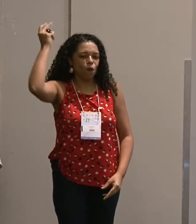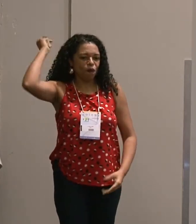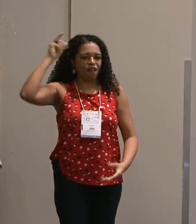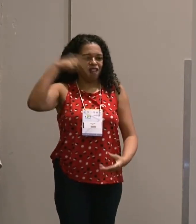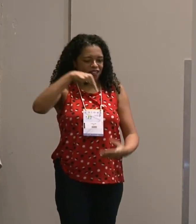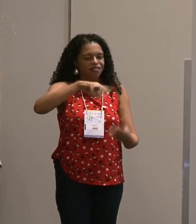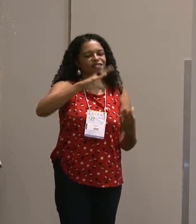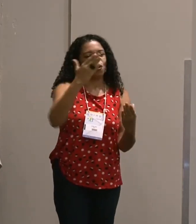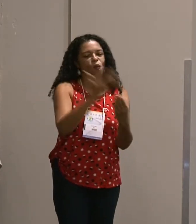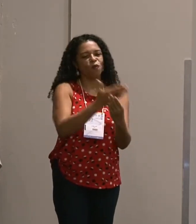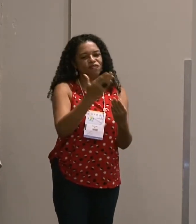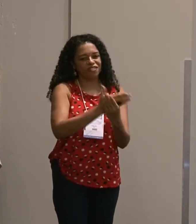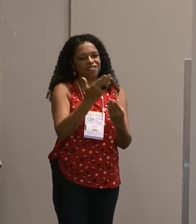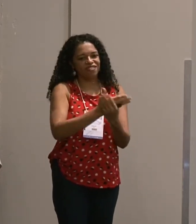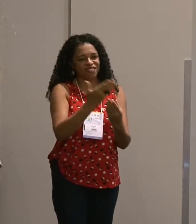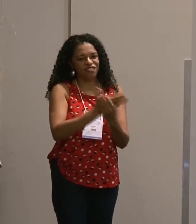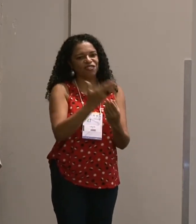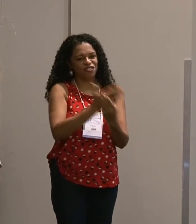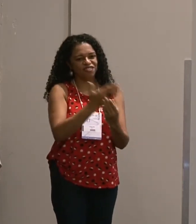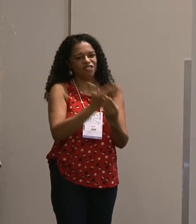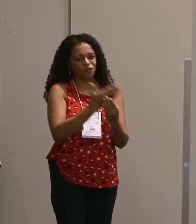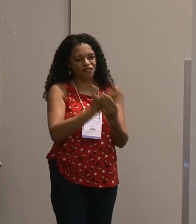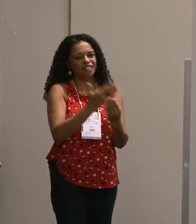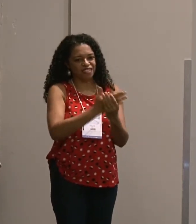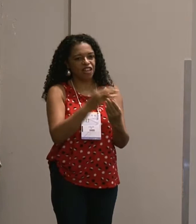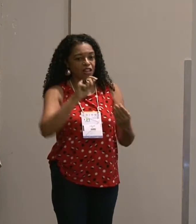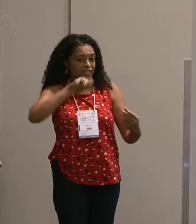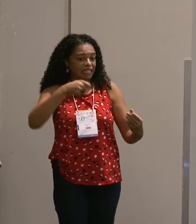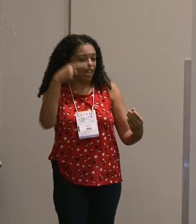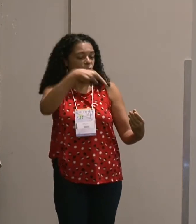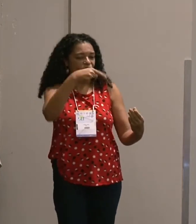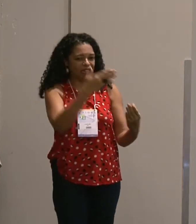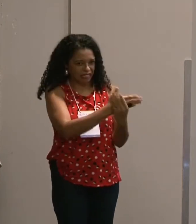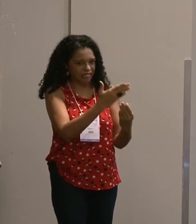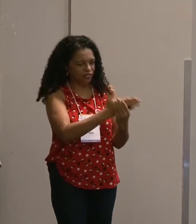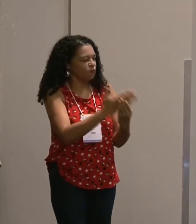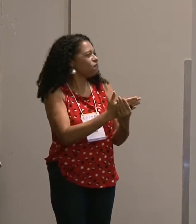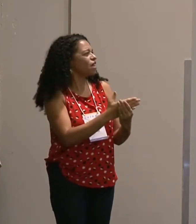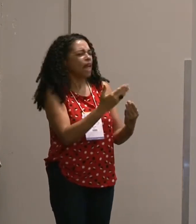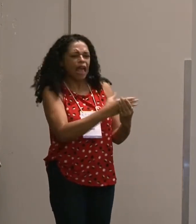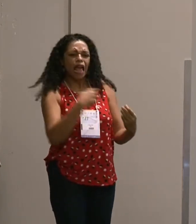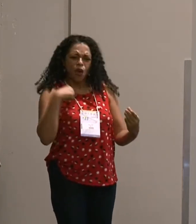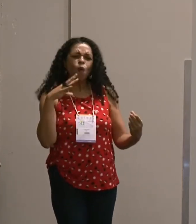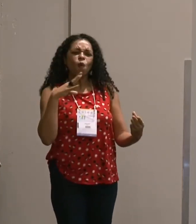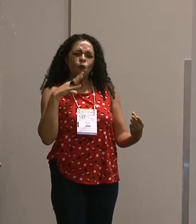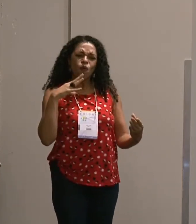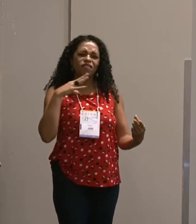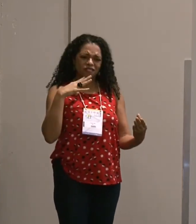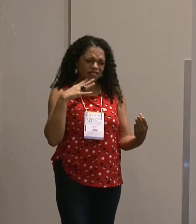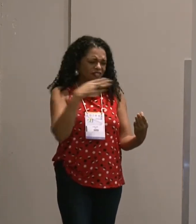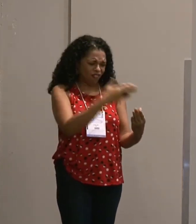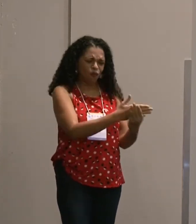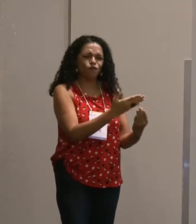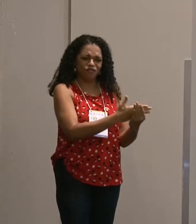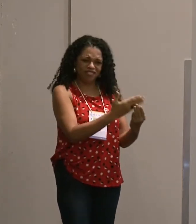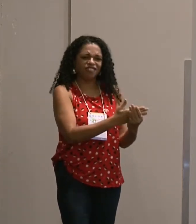eu procurava o sinal antigo de oficina que era esse sinal, oficina. E eu